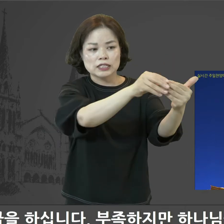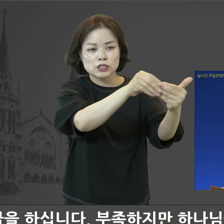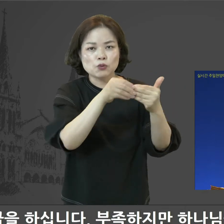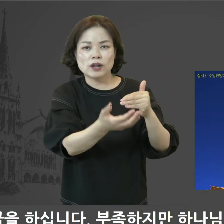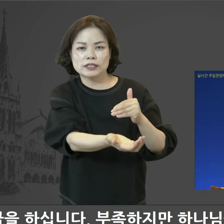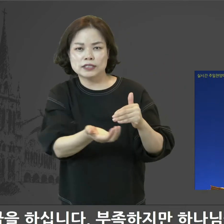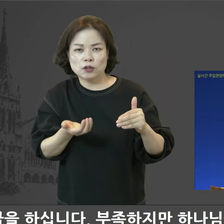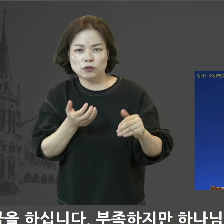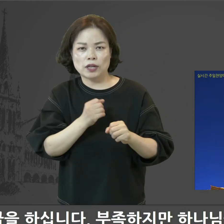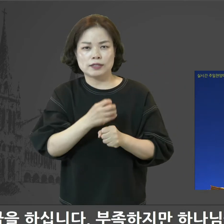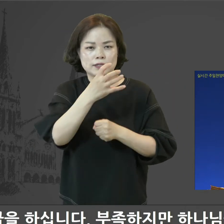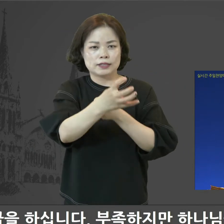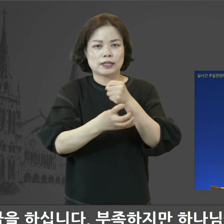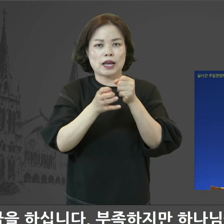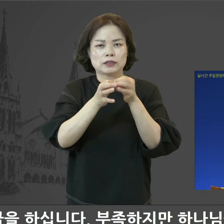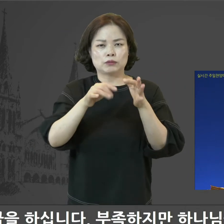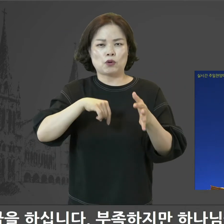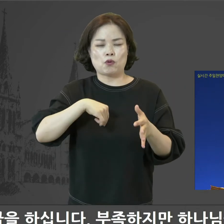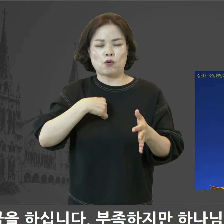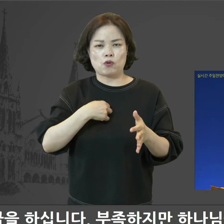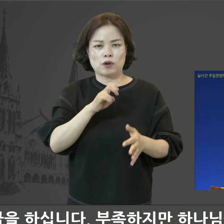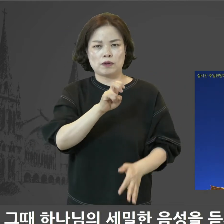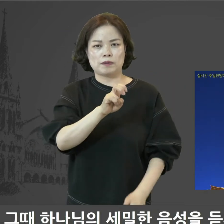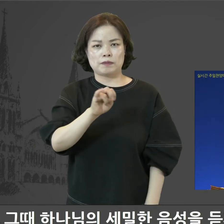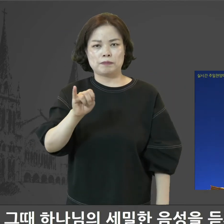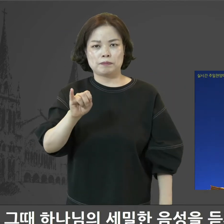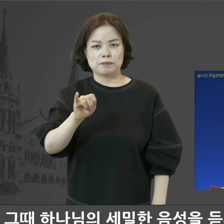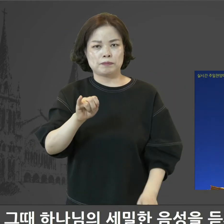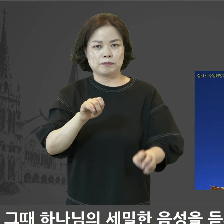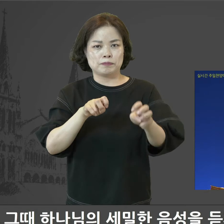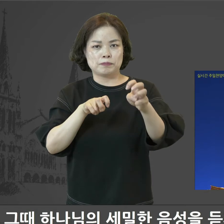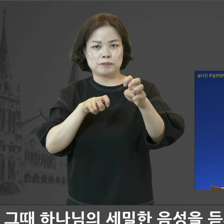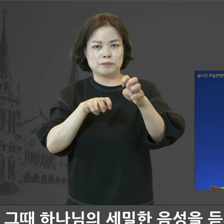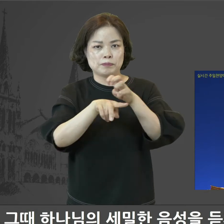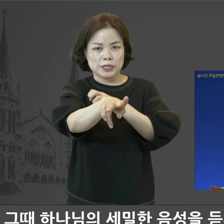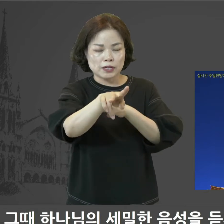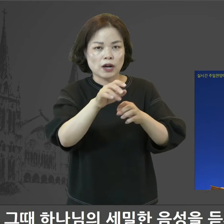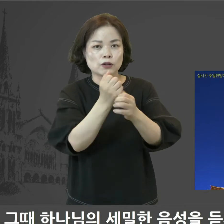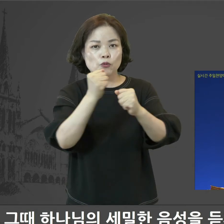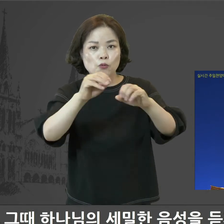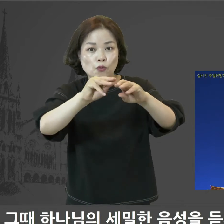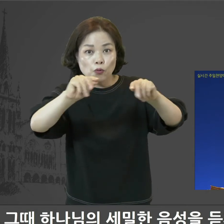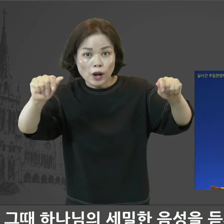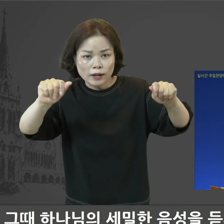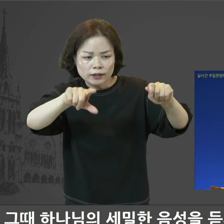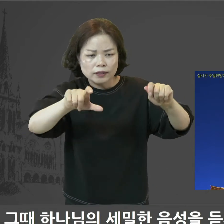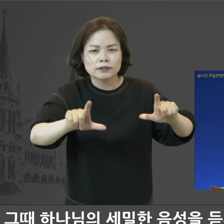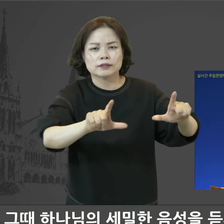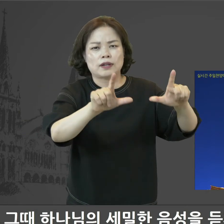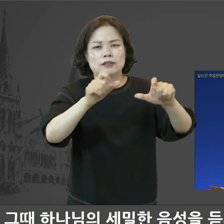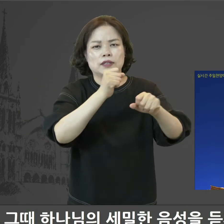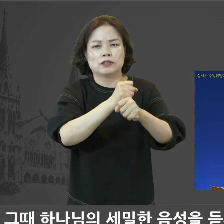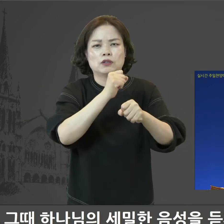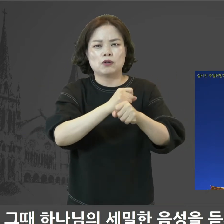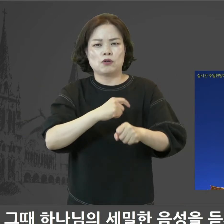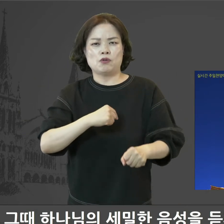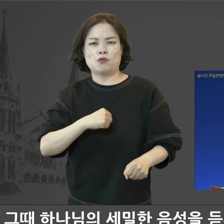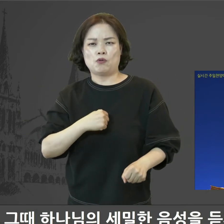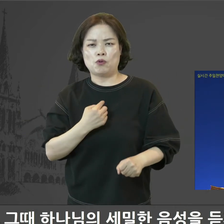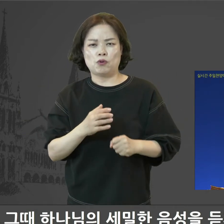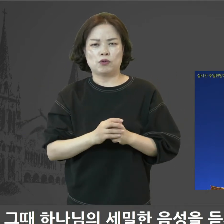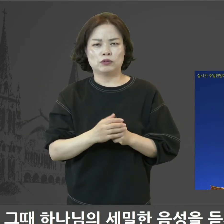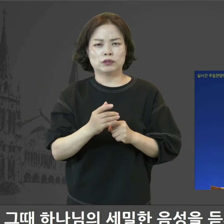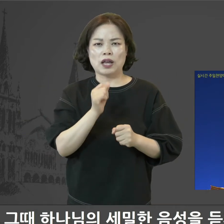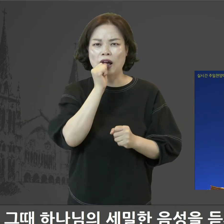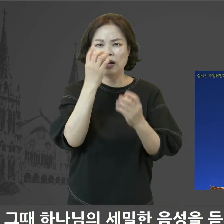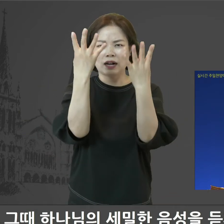이 40년 동안 홀로 미디안 광야에서 머물게 하십니다. 요셉이 애굽을 다스리기 전에 홀로